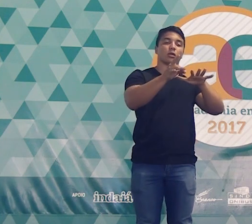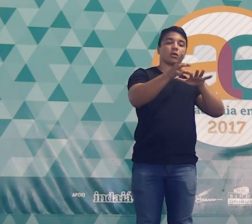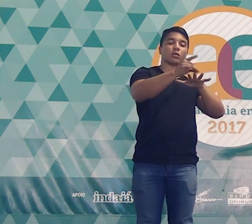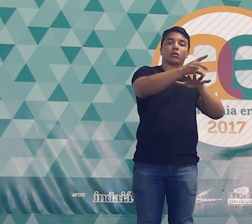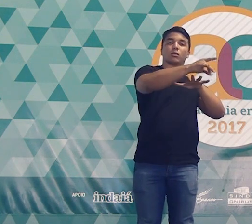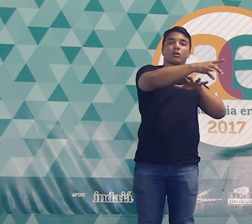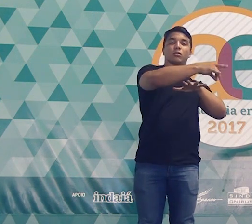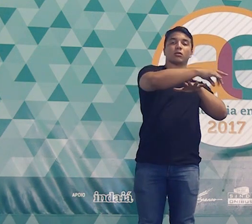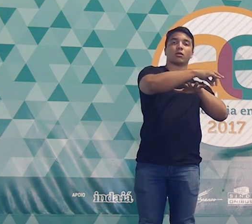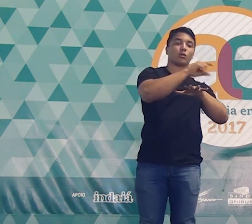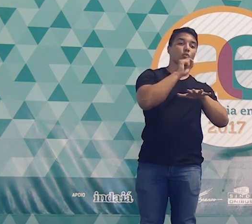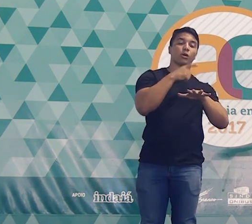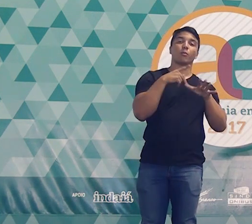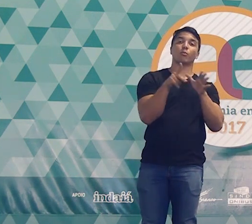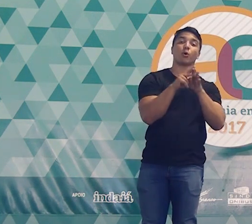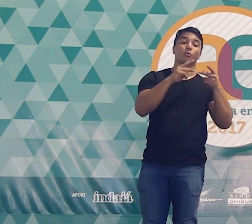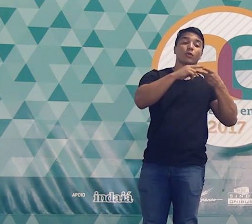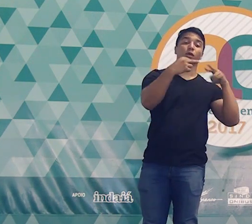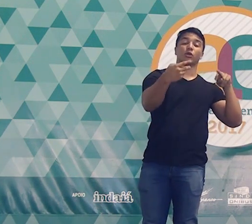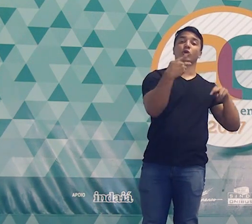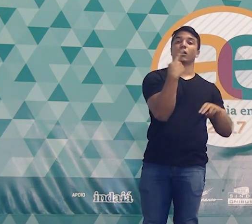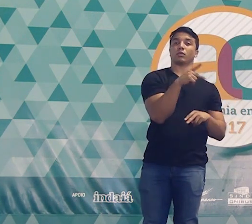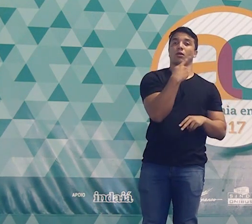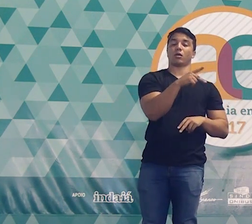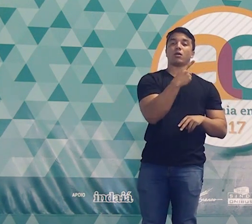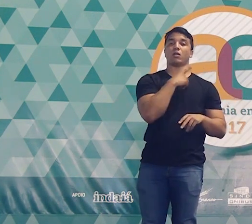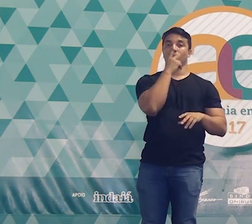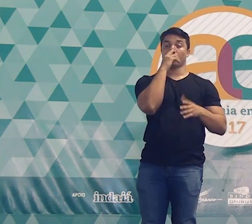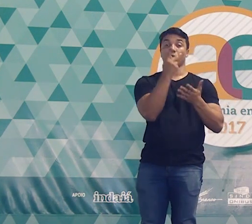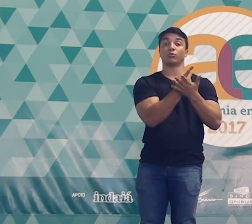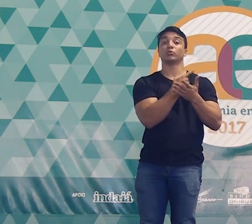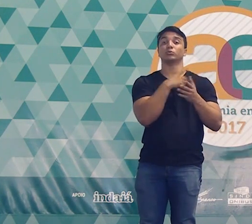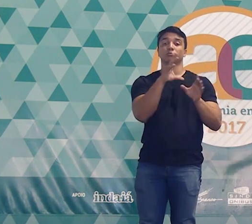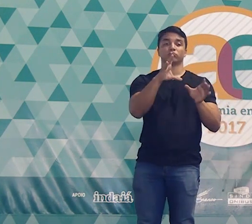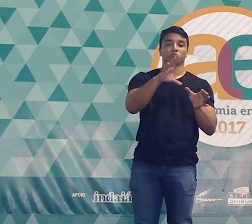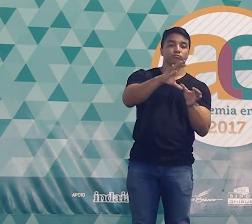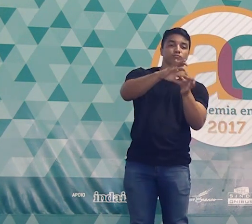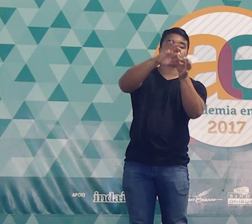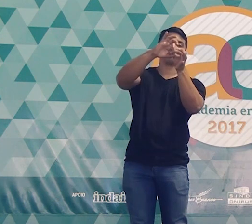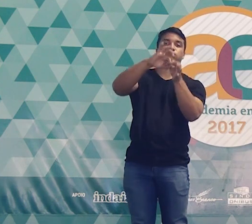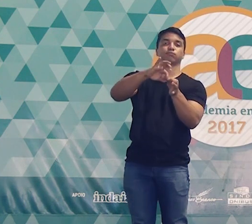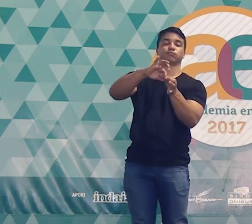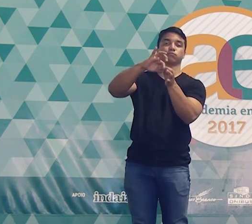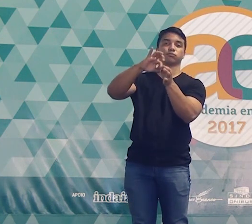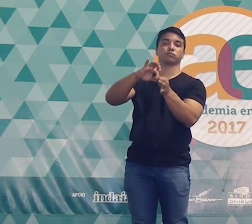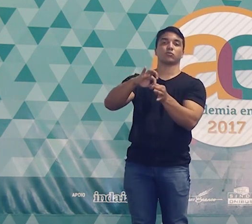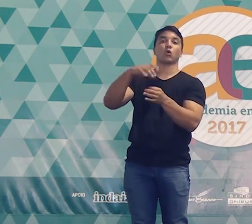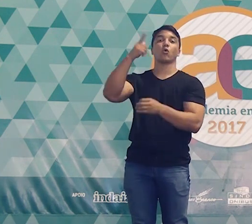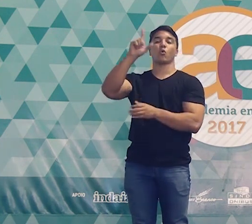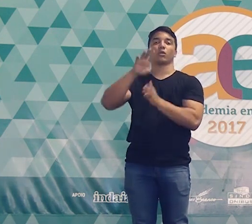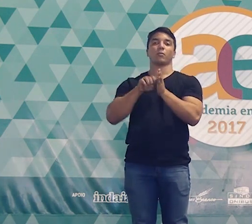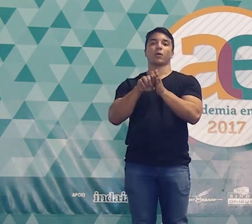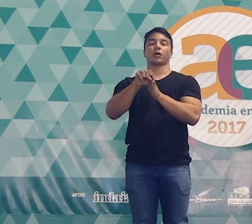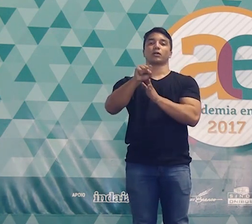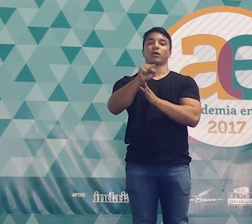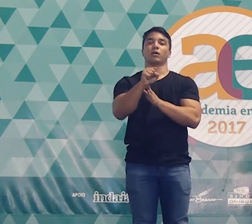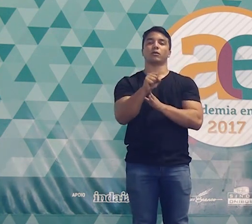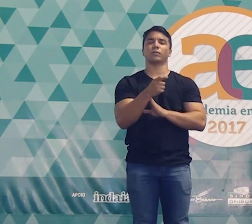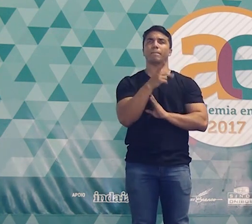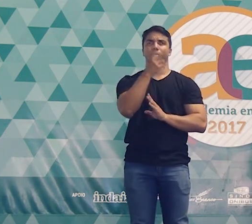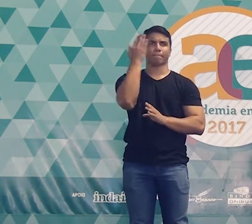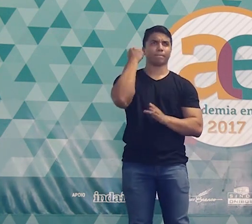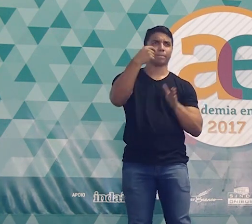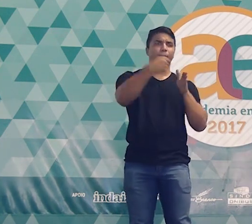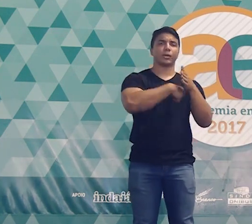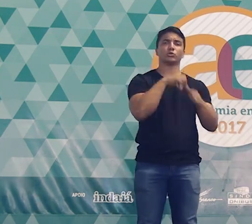exemplo, restos de DNA da bactéria que morreu, que acabam sendo assimiladas por outras bactérias. Alguém me